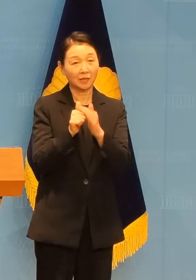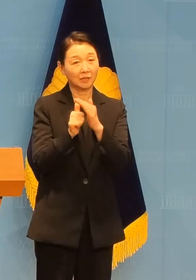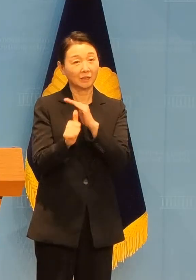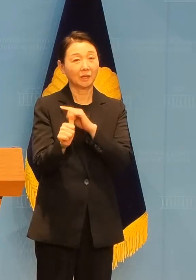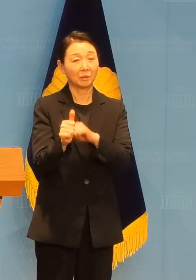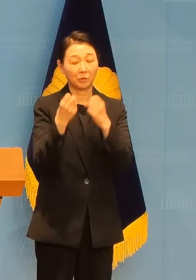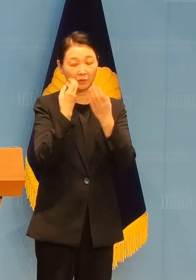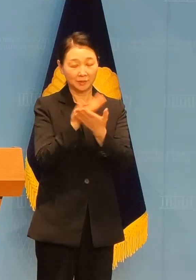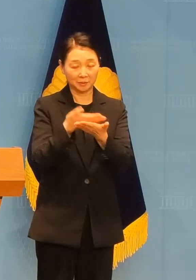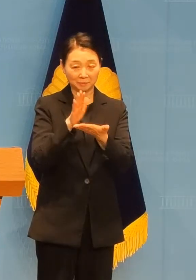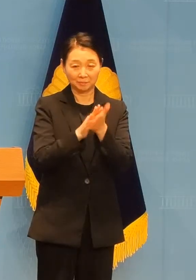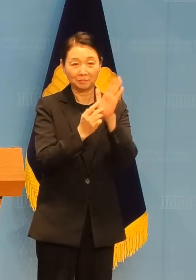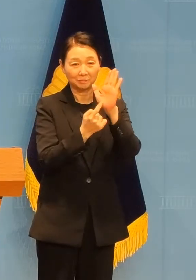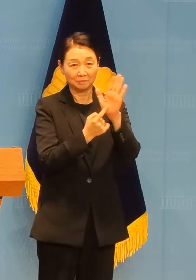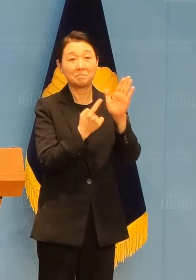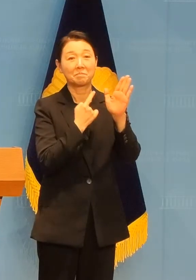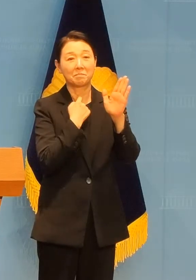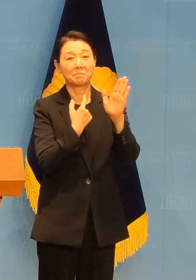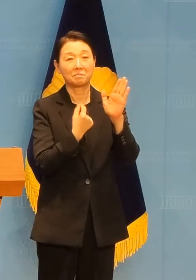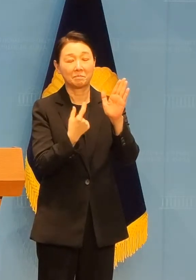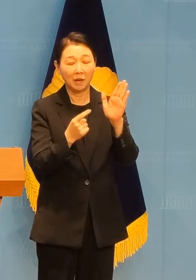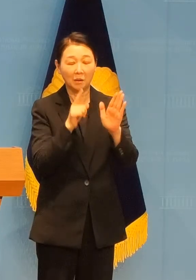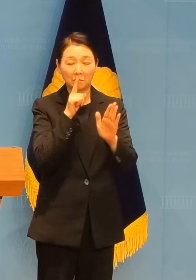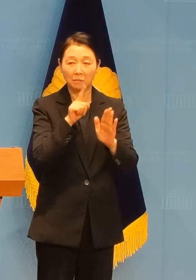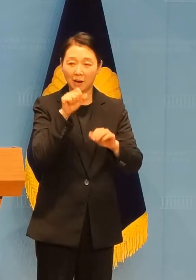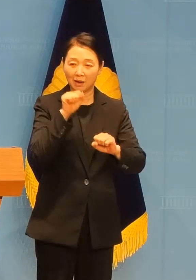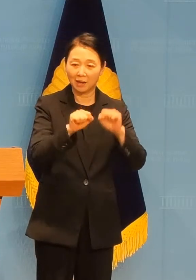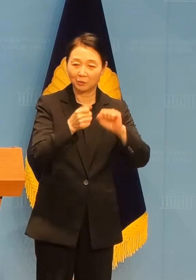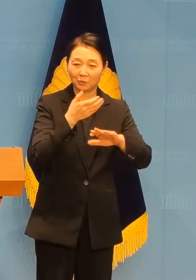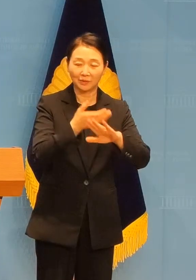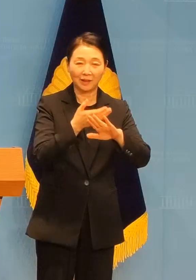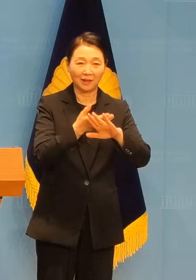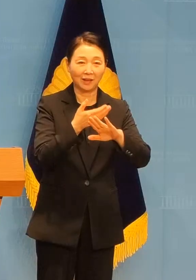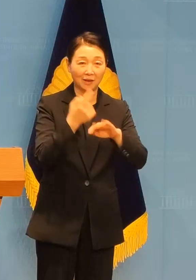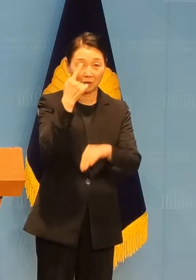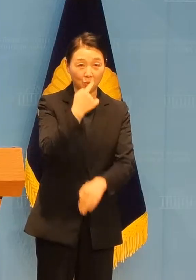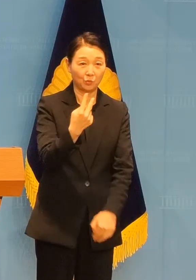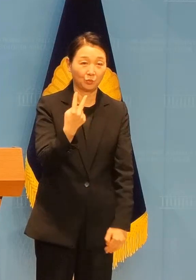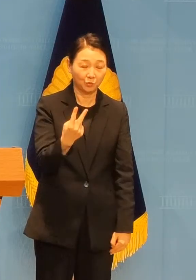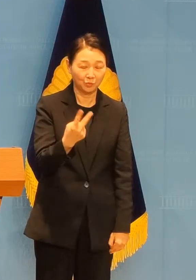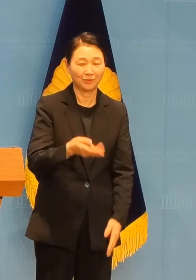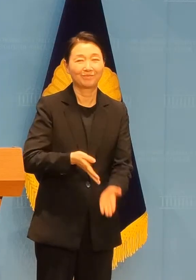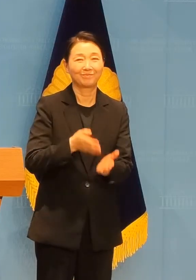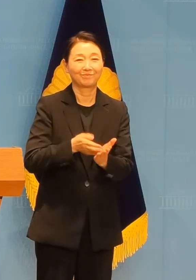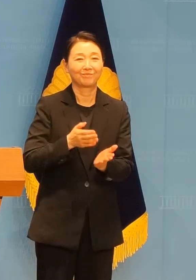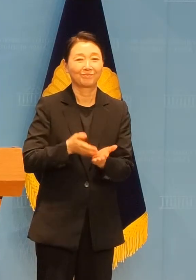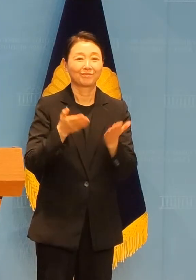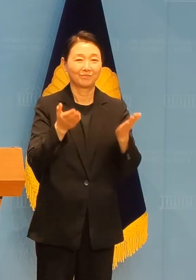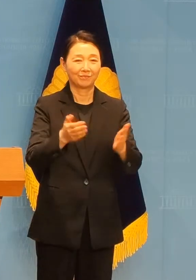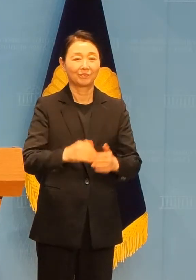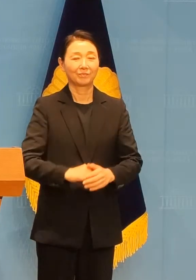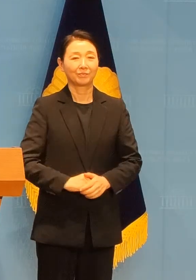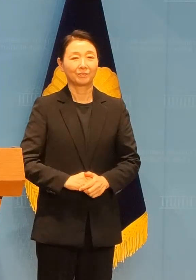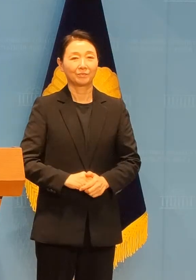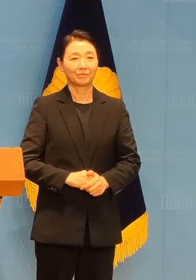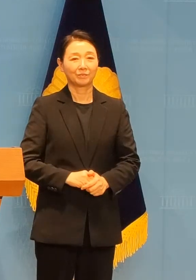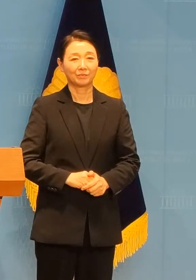신안을 발표했는데요. 말과 행동이 많이 다른 부분들이 있어서 이와 관련된 논평 브리핑하도록 하겠습니다.